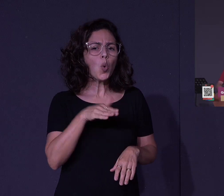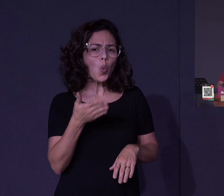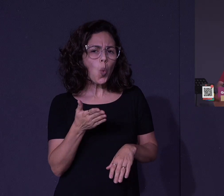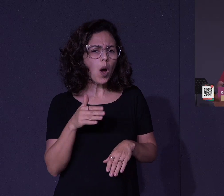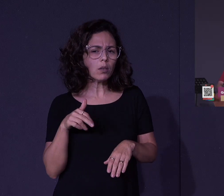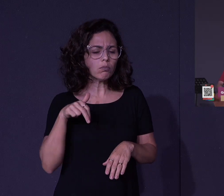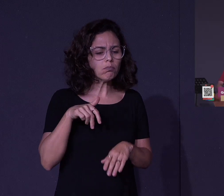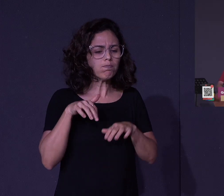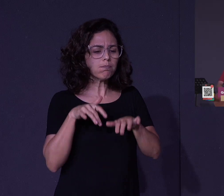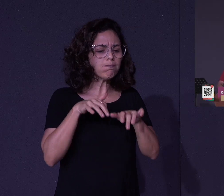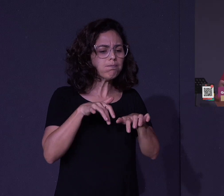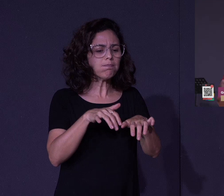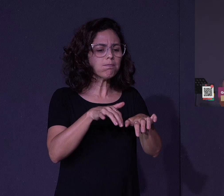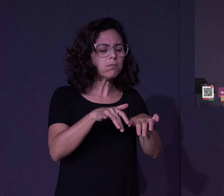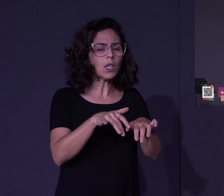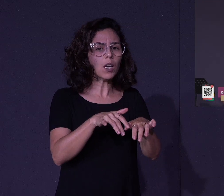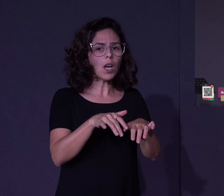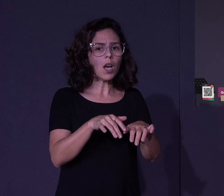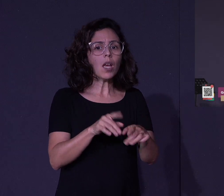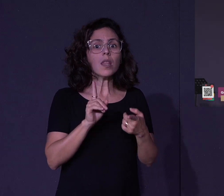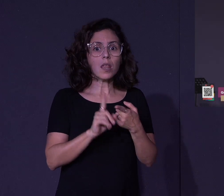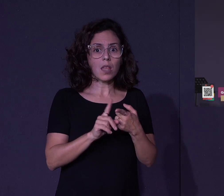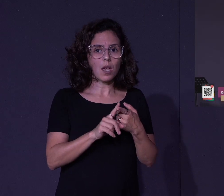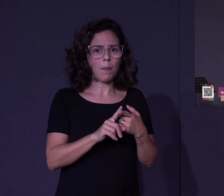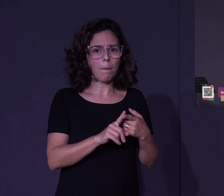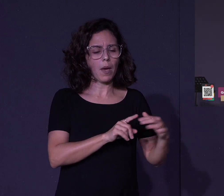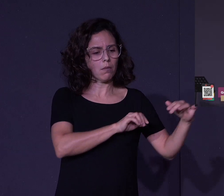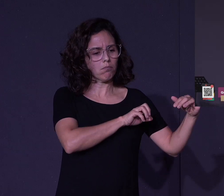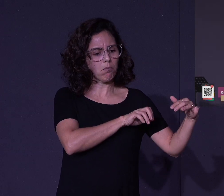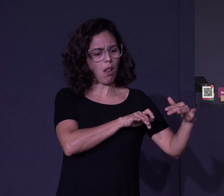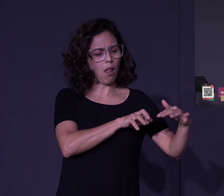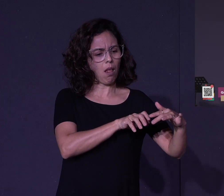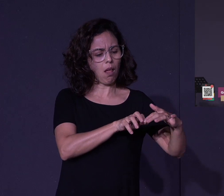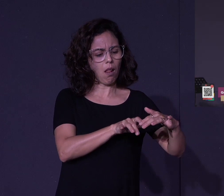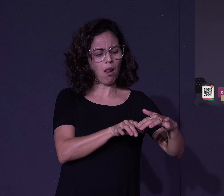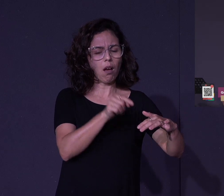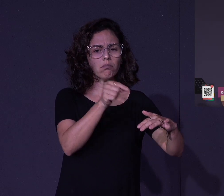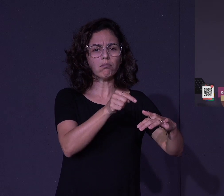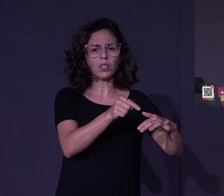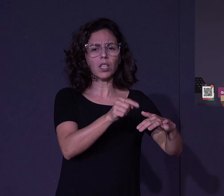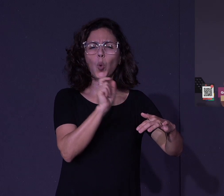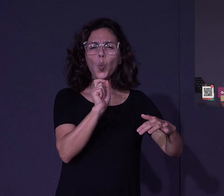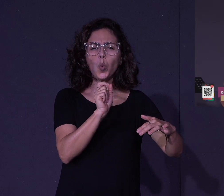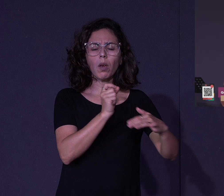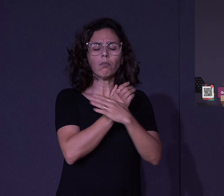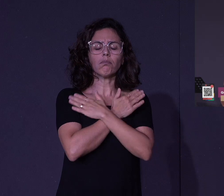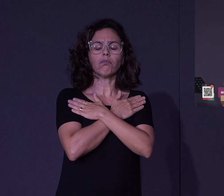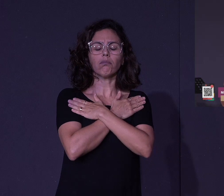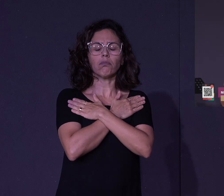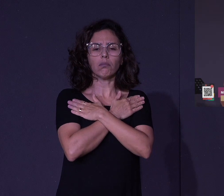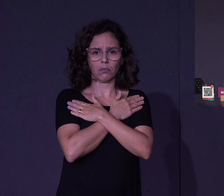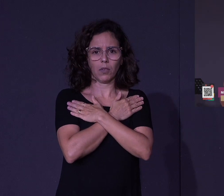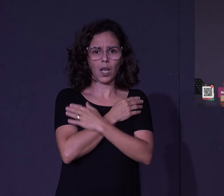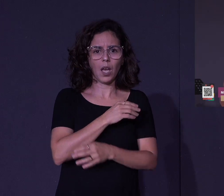uma grande multidão da cidade estava com ela. Ao vê-la, o Senhor como é a